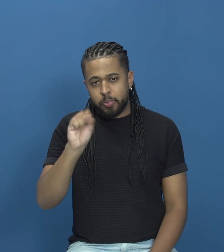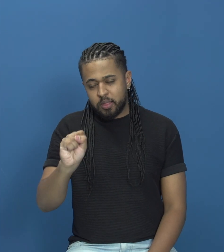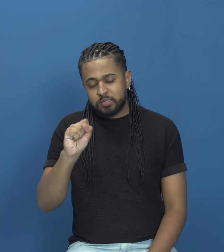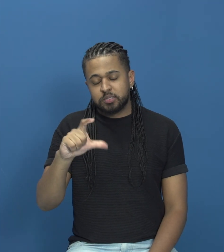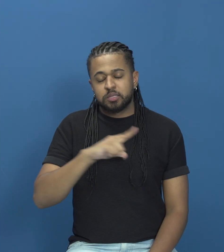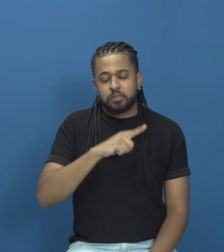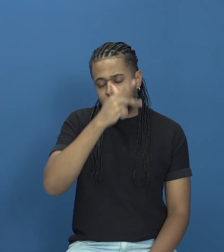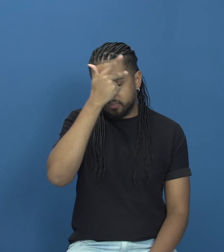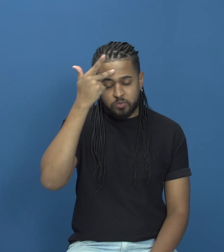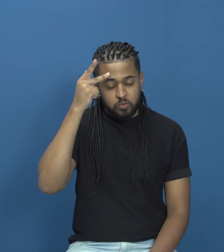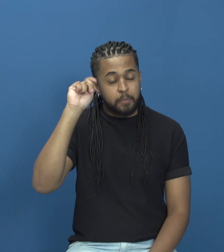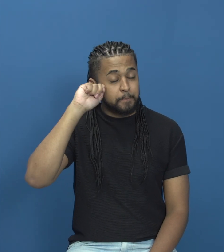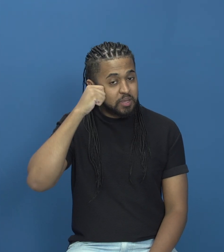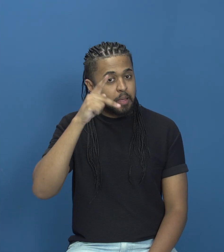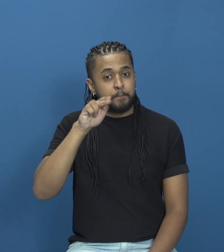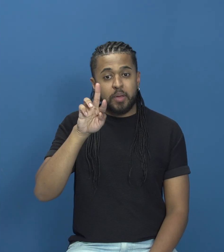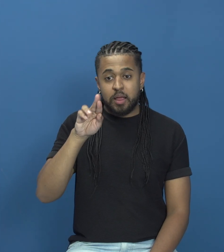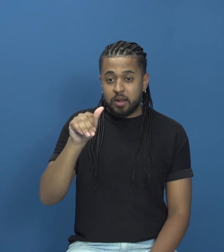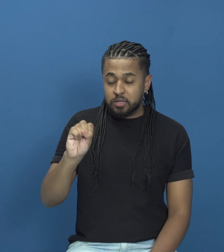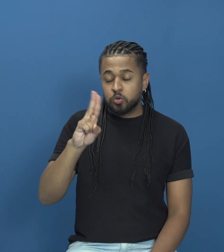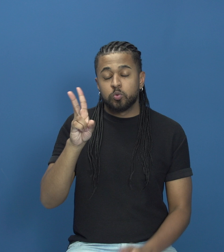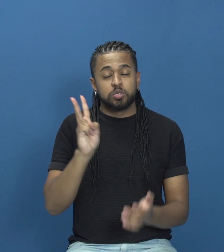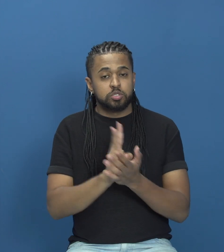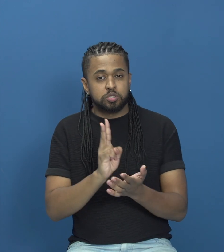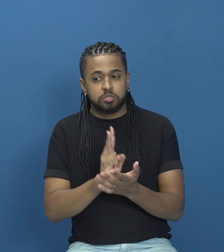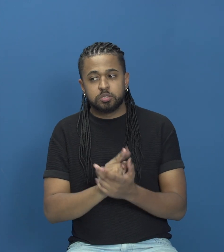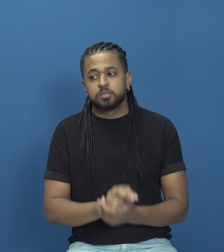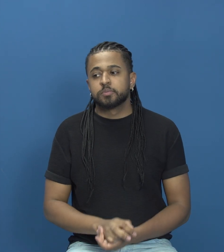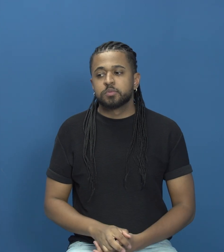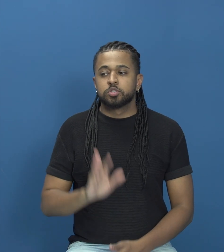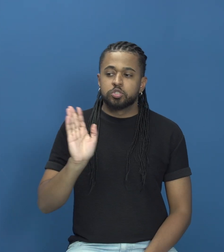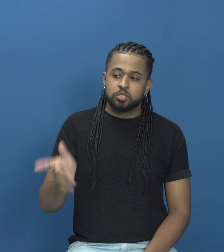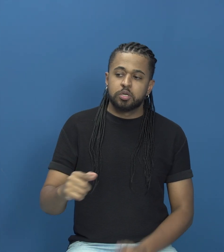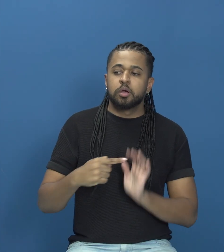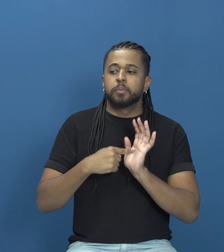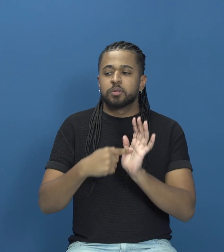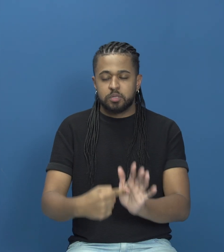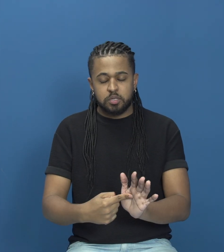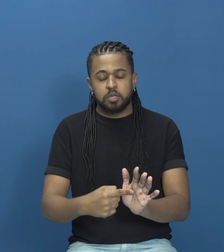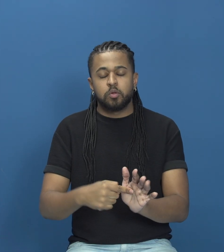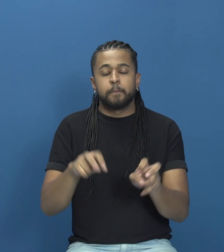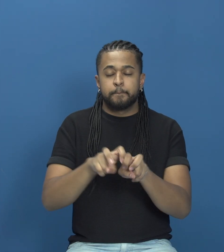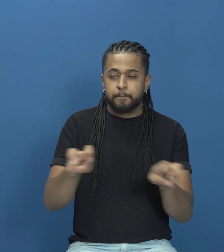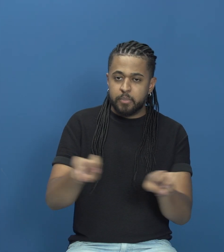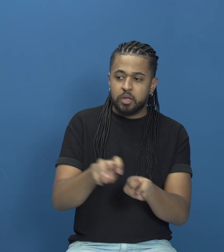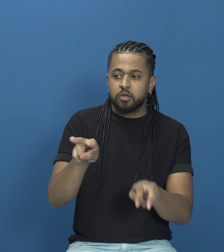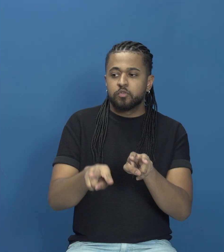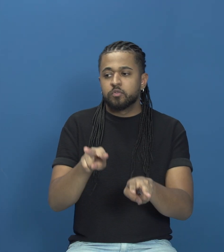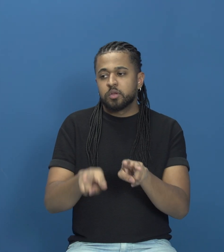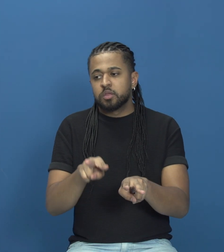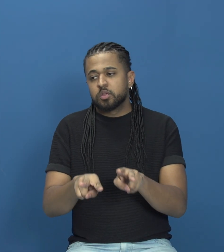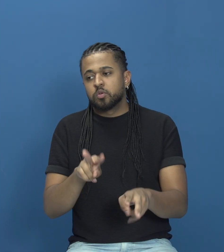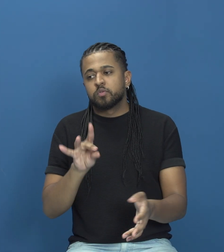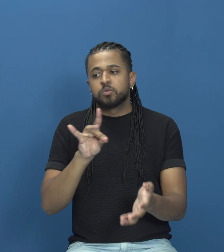nas cotas destinadas às pessoas pretas, pardas ou indígenas que já se apresentaram diante de bancas de verificação